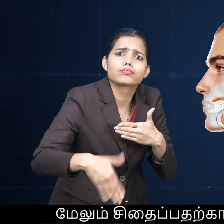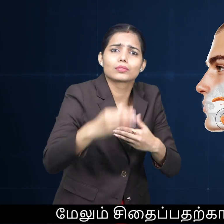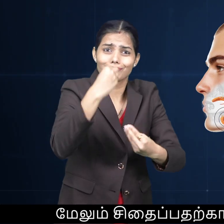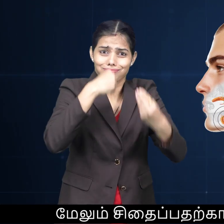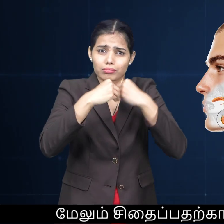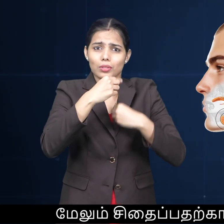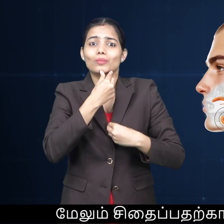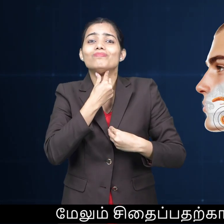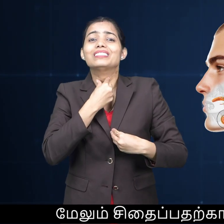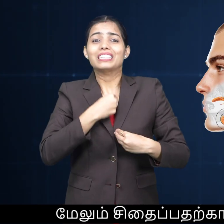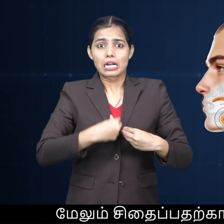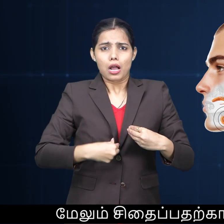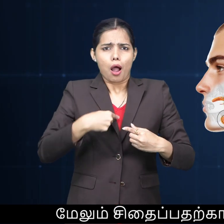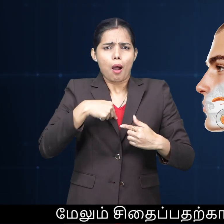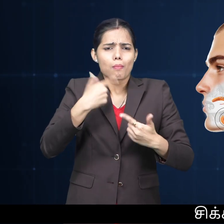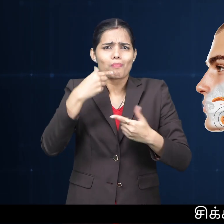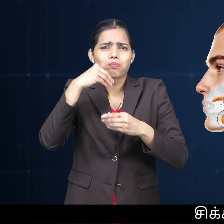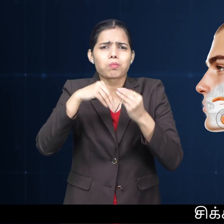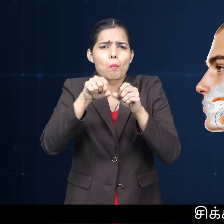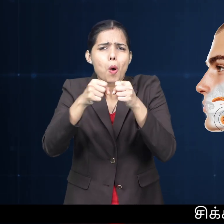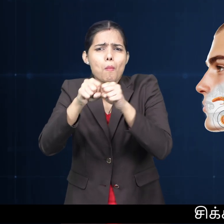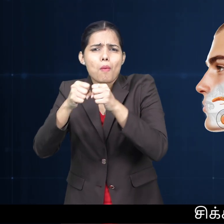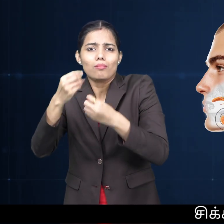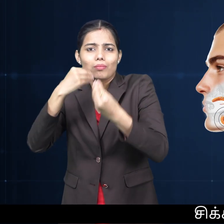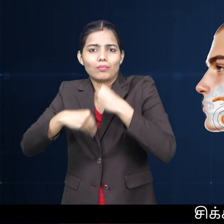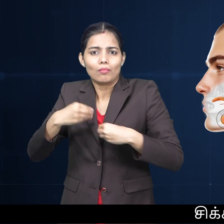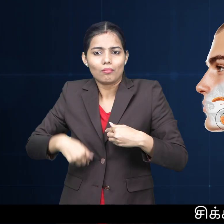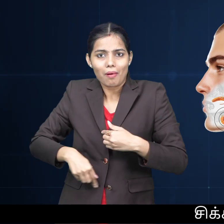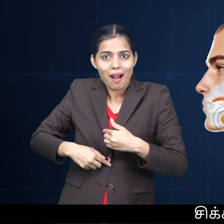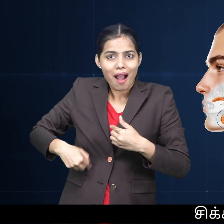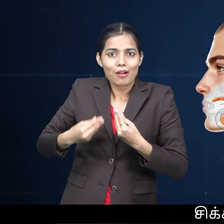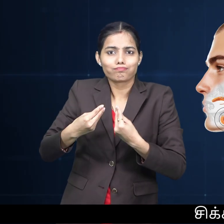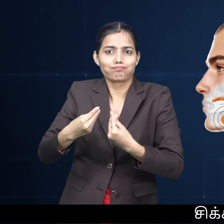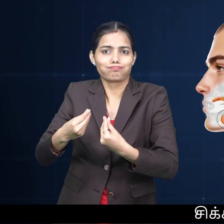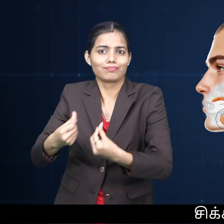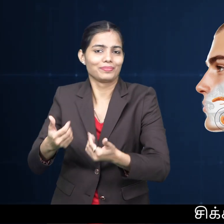ஈரப்பதமாக்குகிறது மற்றும் சிக்கலான உணவை உடைக்க நொதிகளை கொண்டுள்ளது.